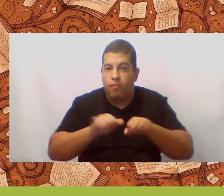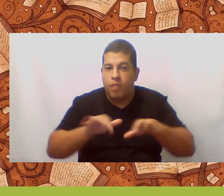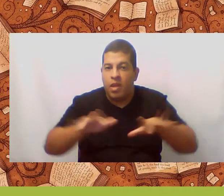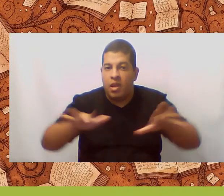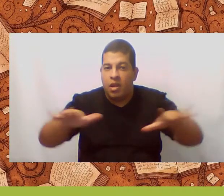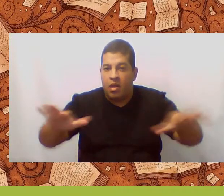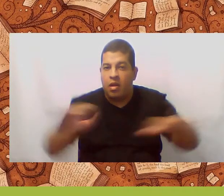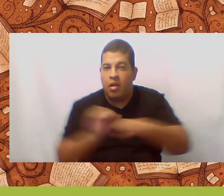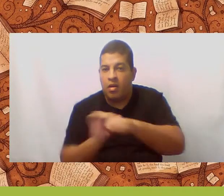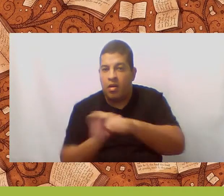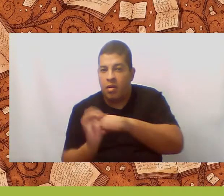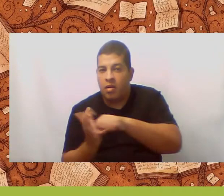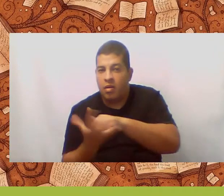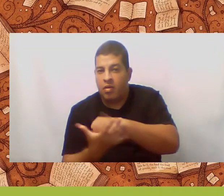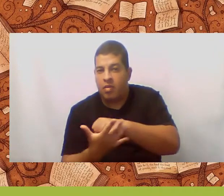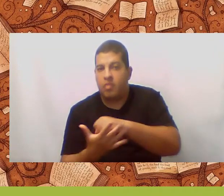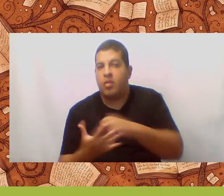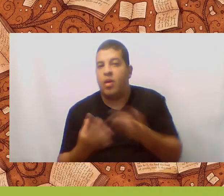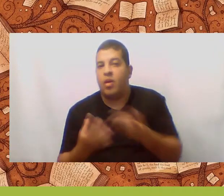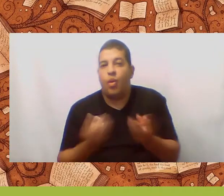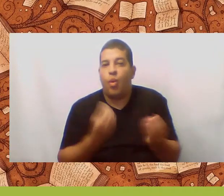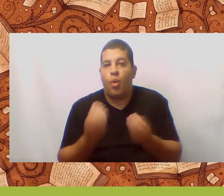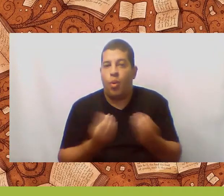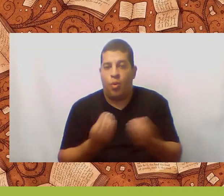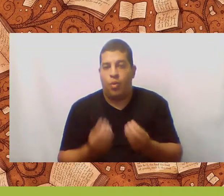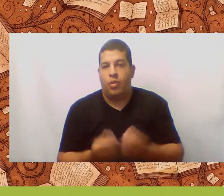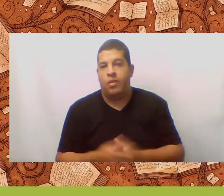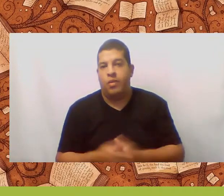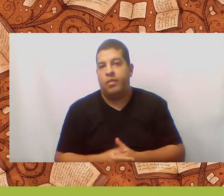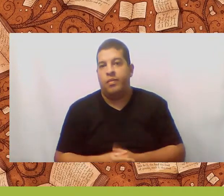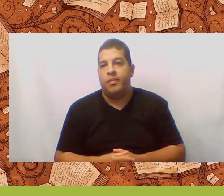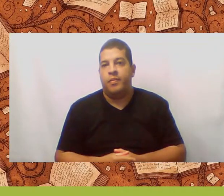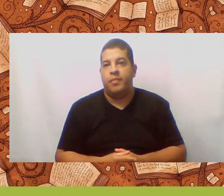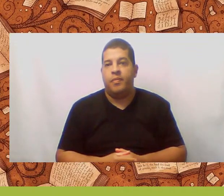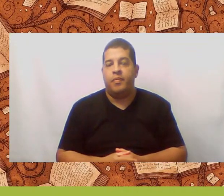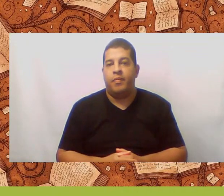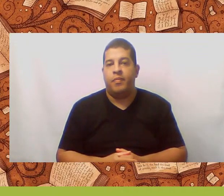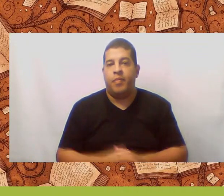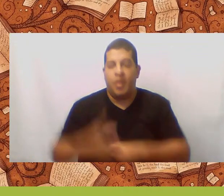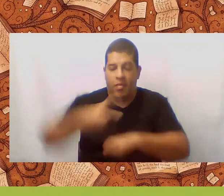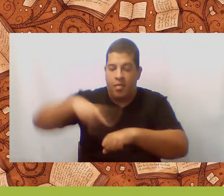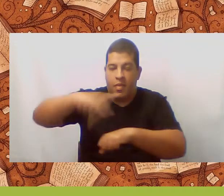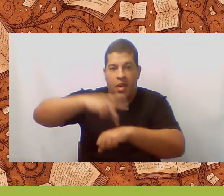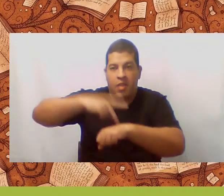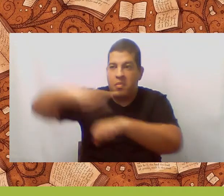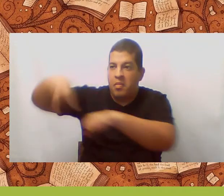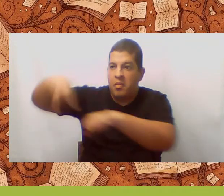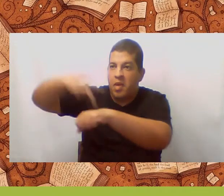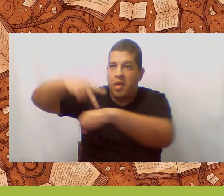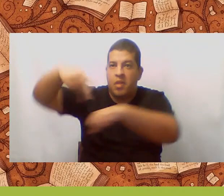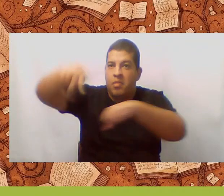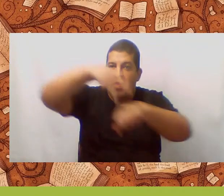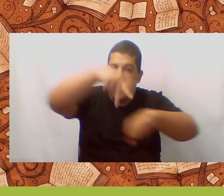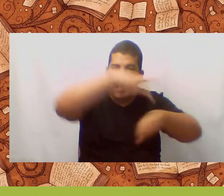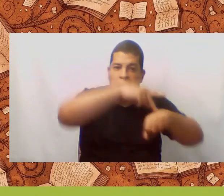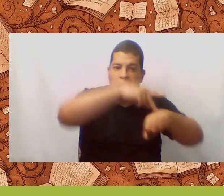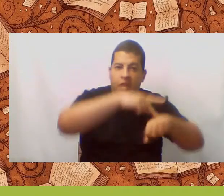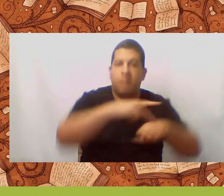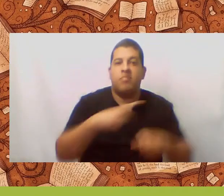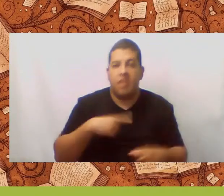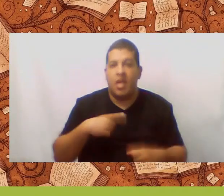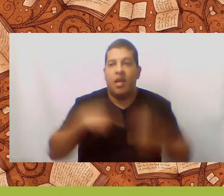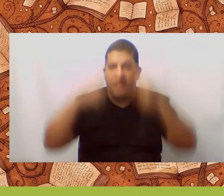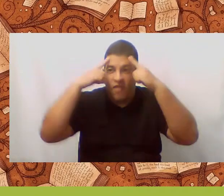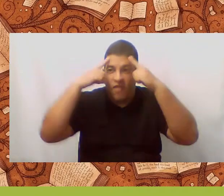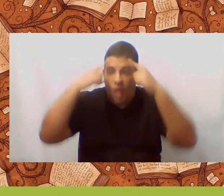como um dado incontornável no registro internacional, né, a existência da violência